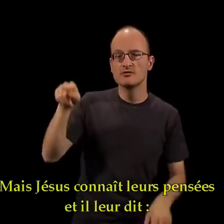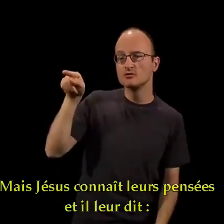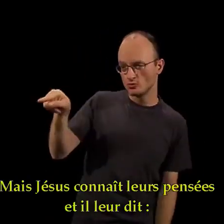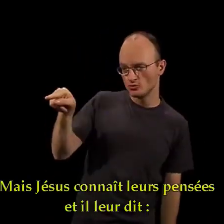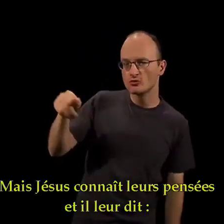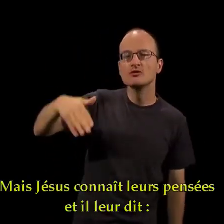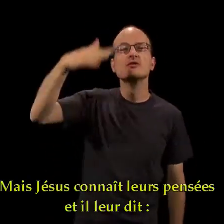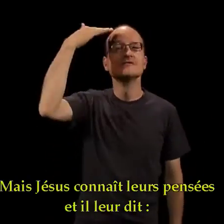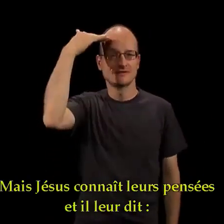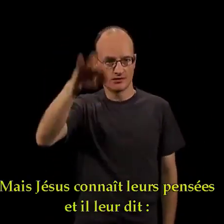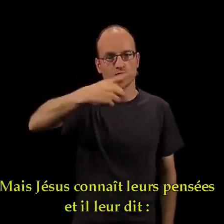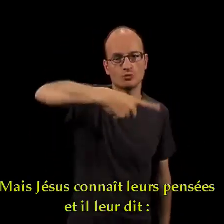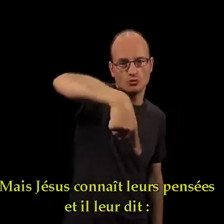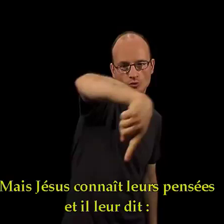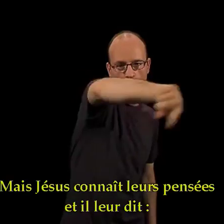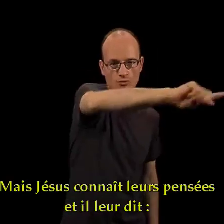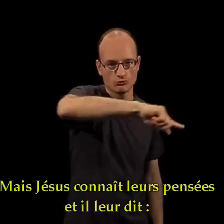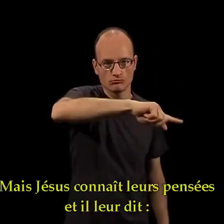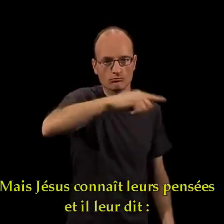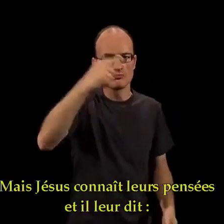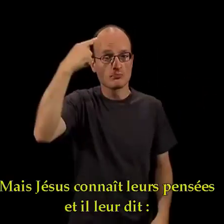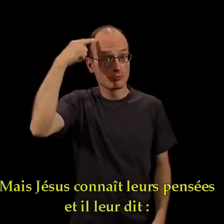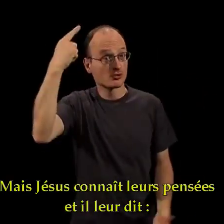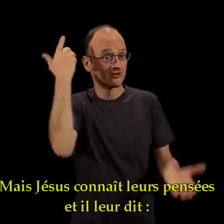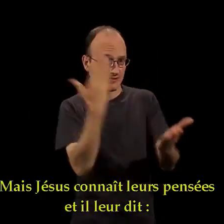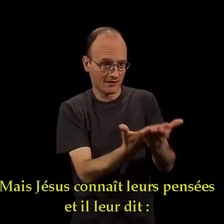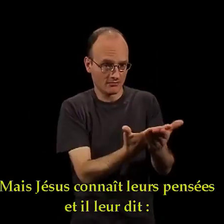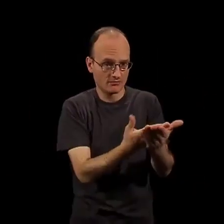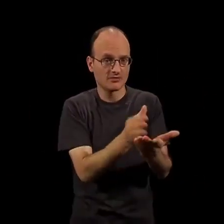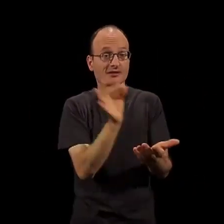Mais Jésus connaît leurs pensées, et il leur dit,